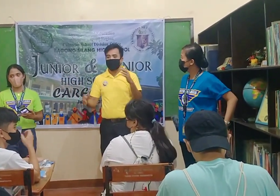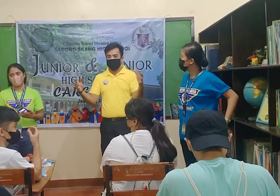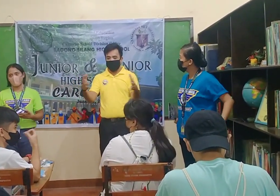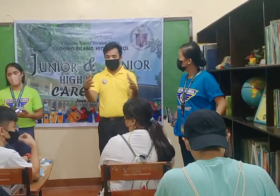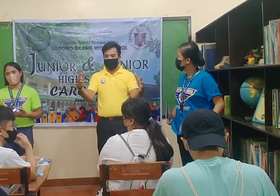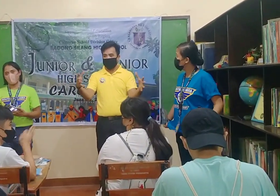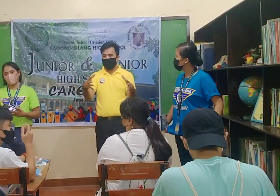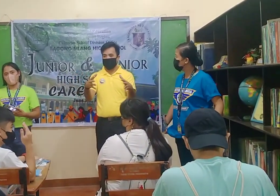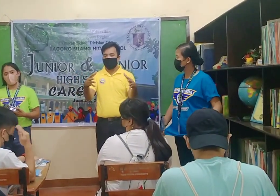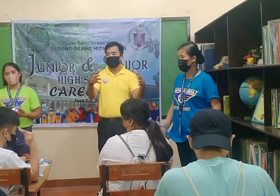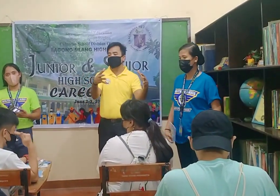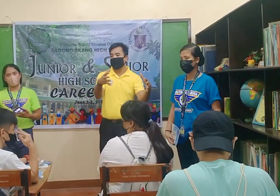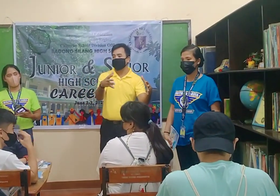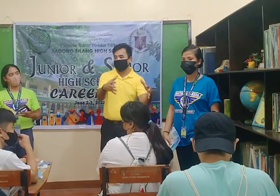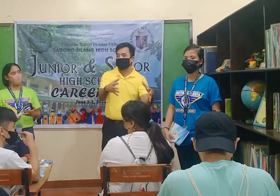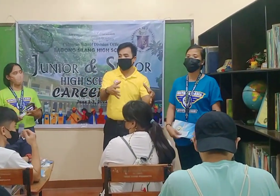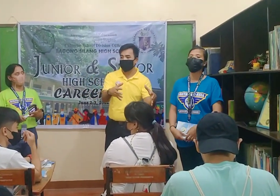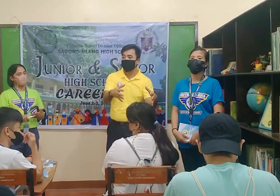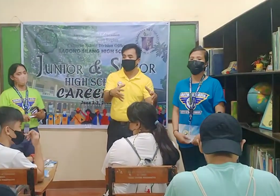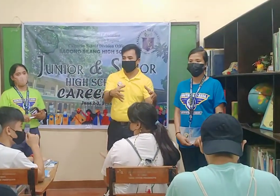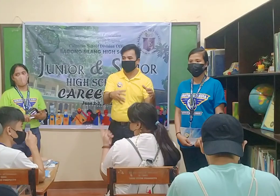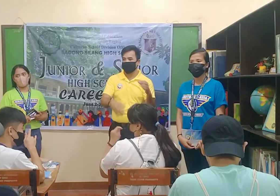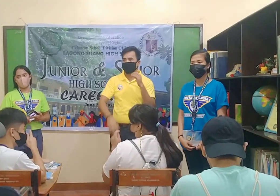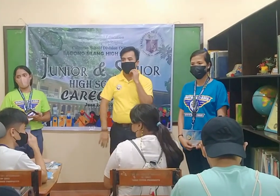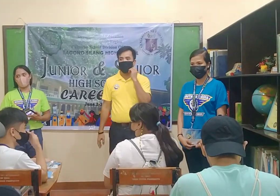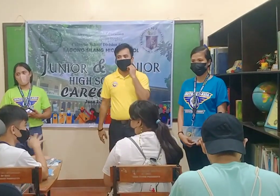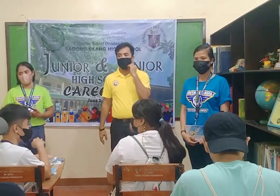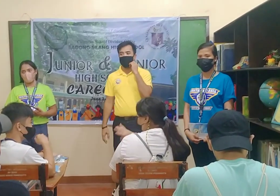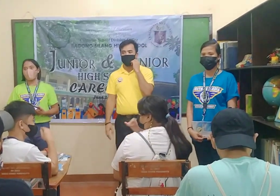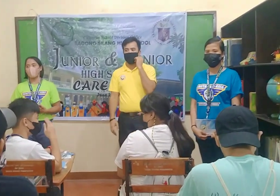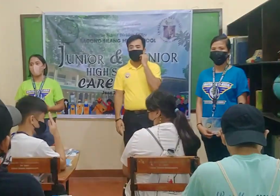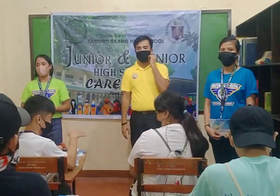ma'am. Purely perfection lang po yan.